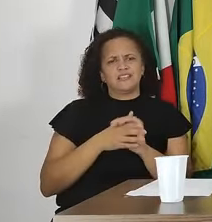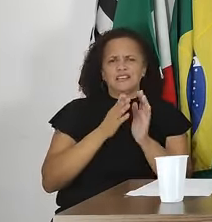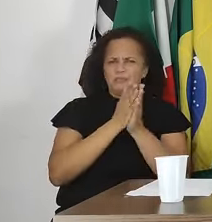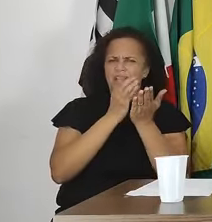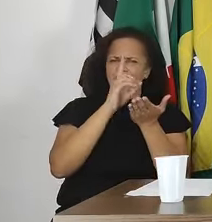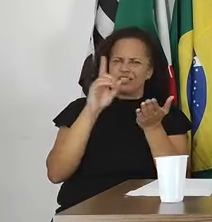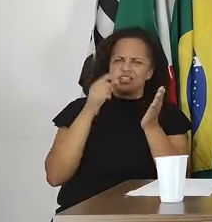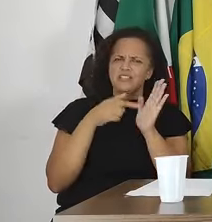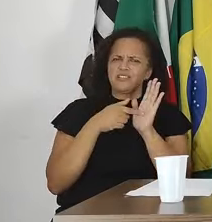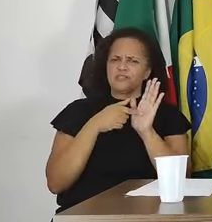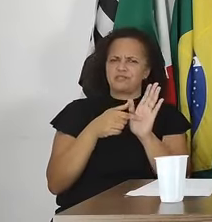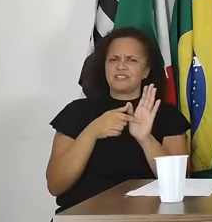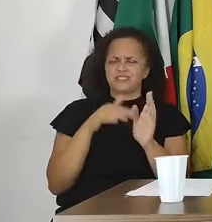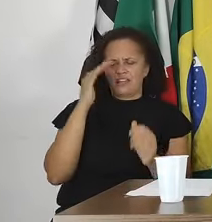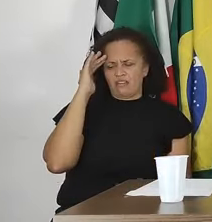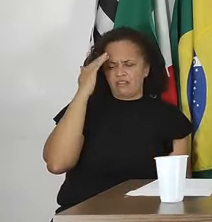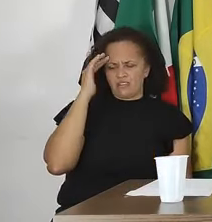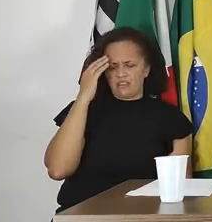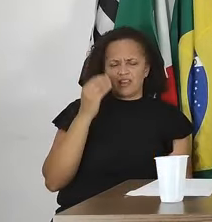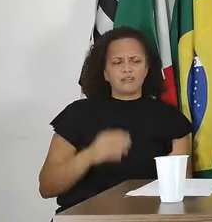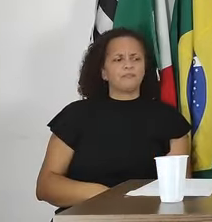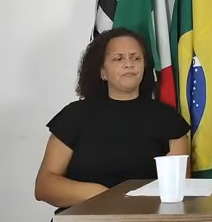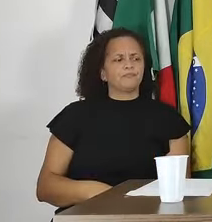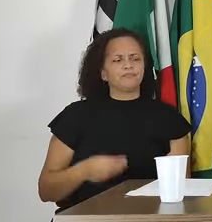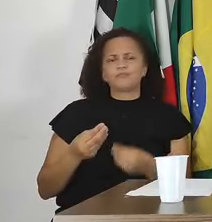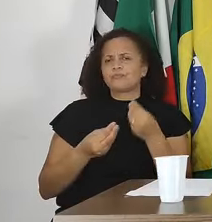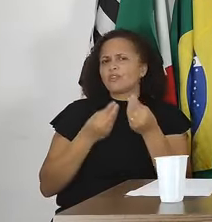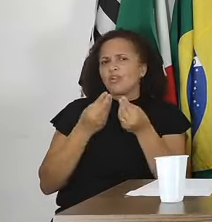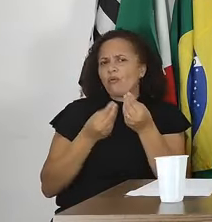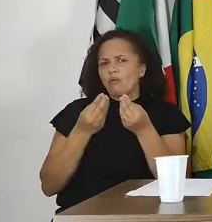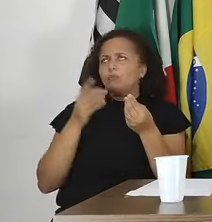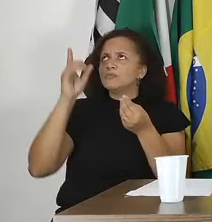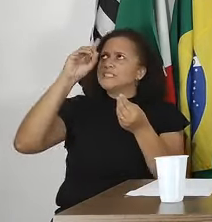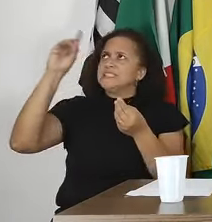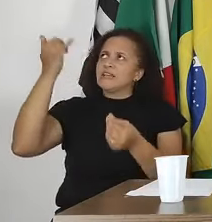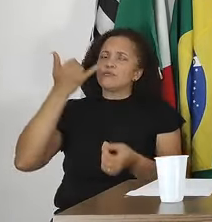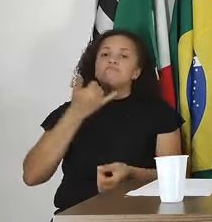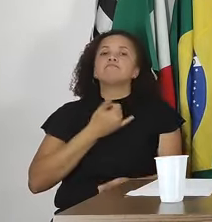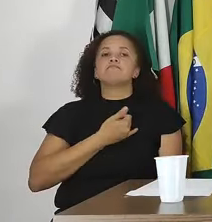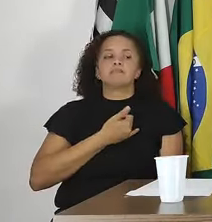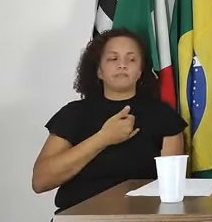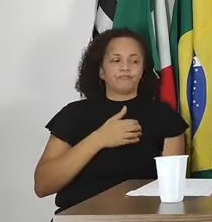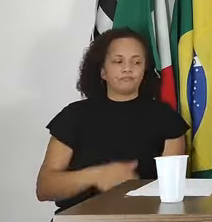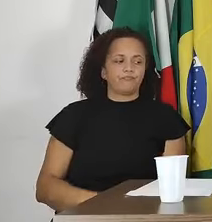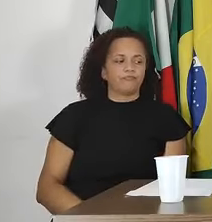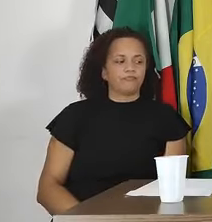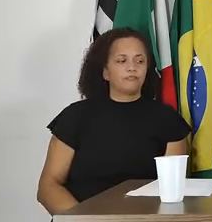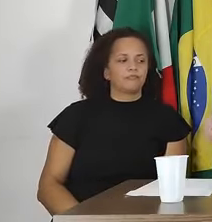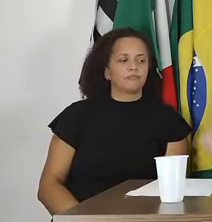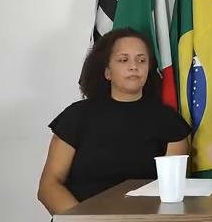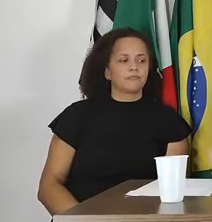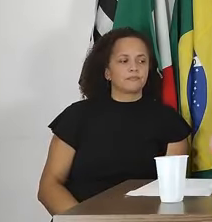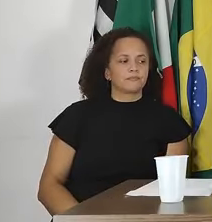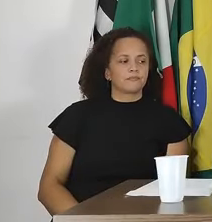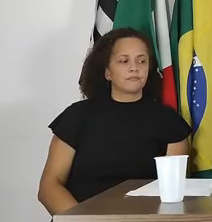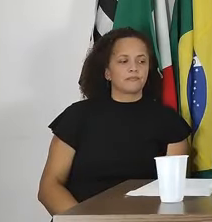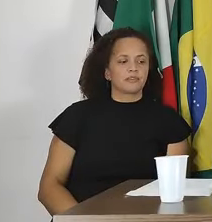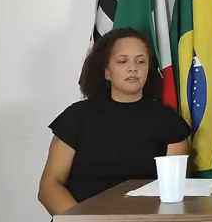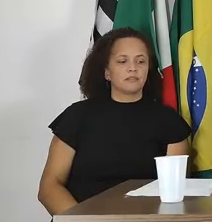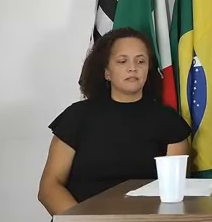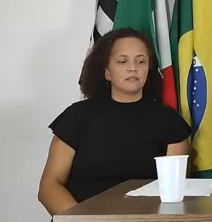mas você vai entender bem o que Deus falou comigo, né? Então, vamos meditar nesse capítulo? Vai começar assim,